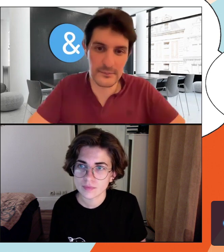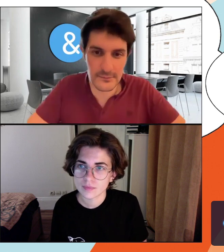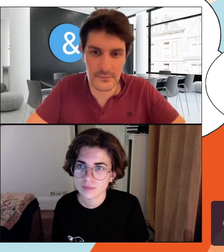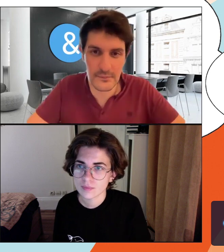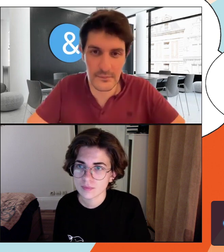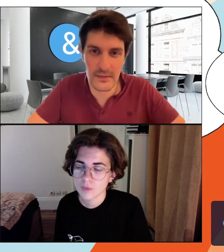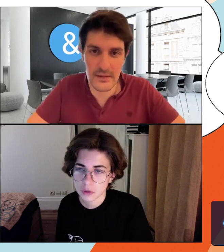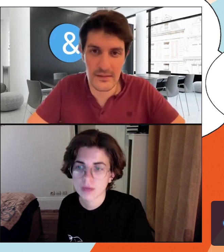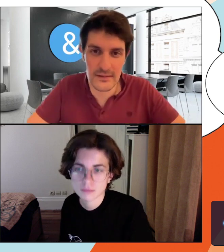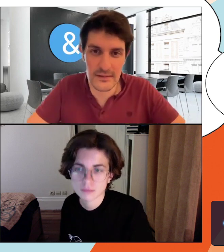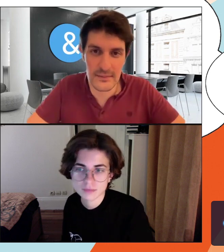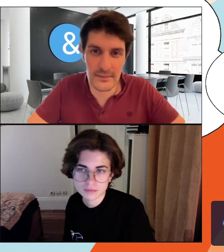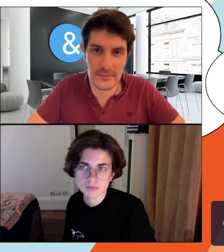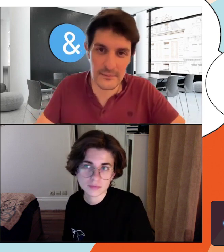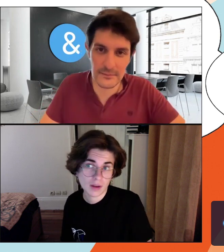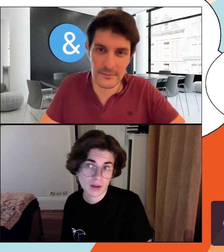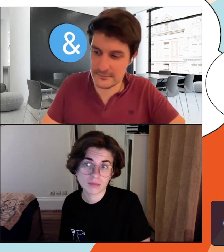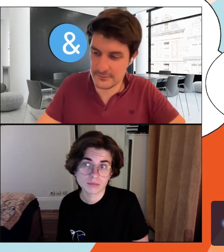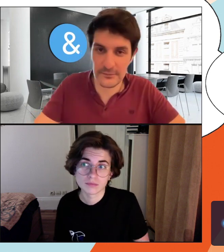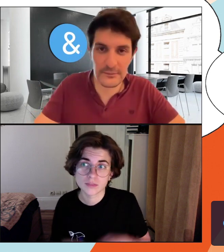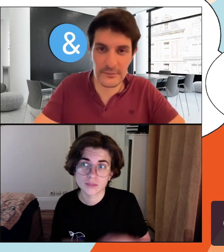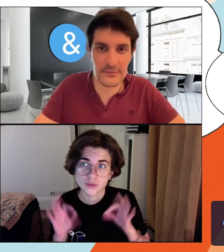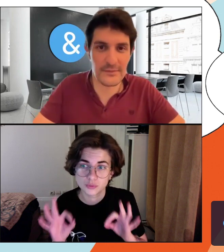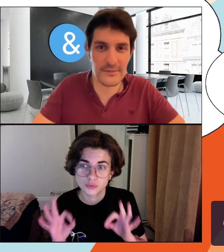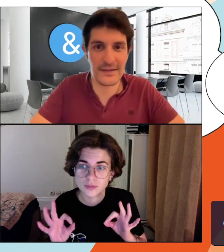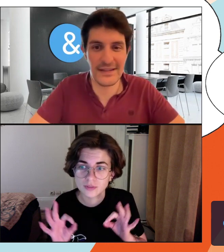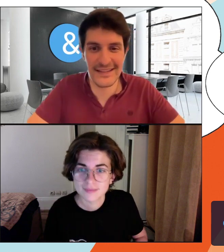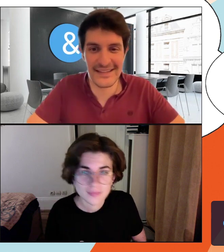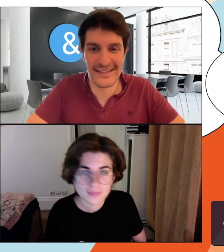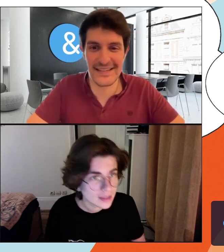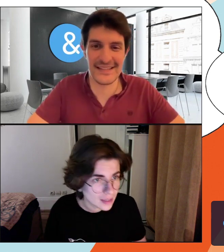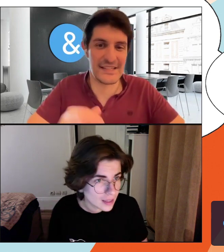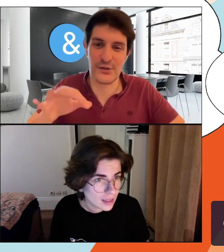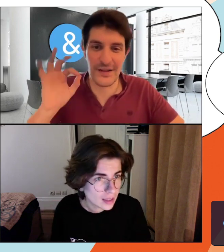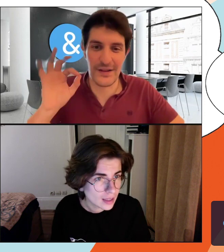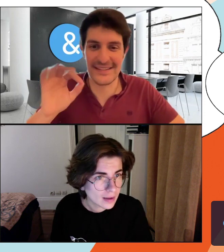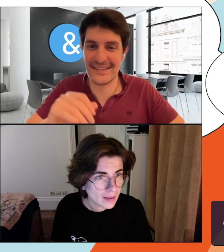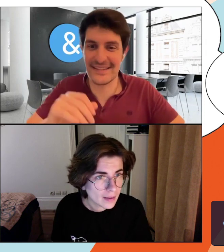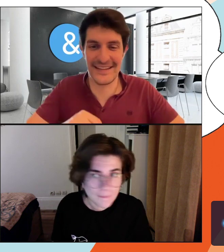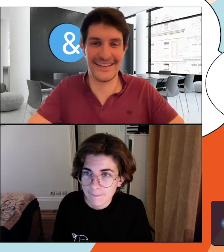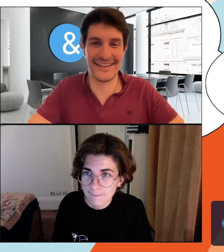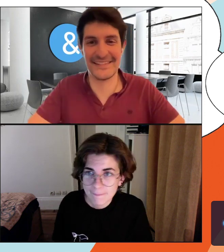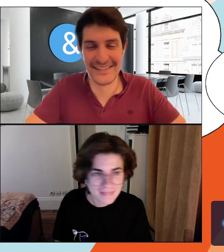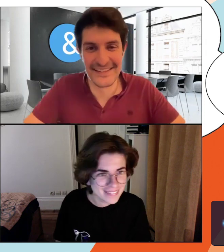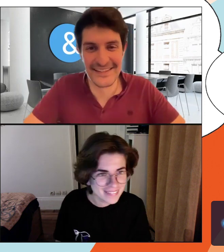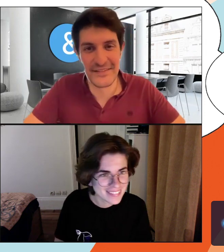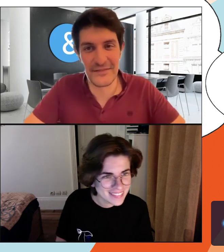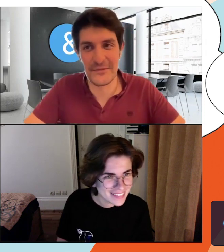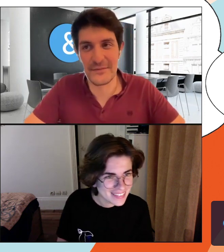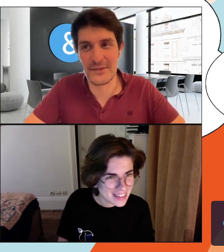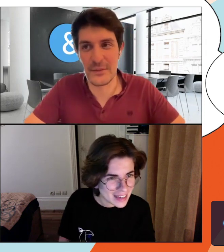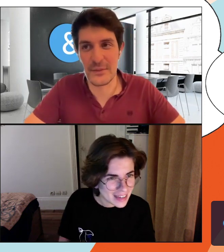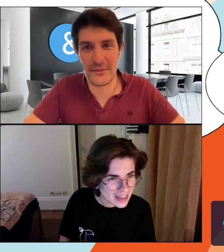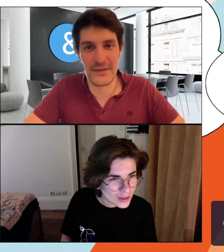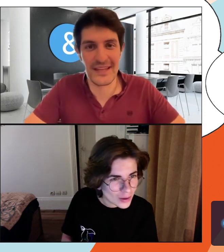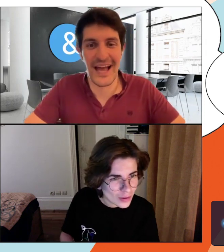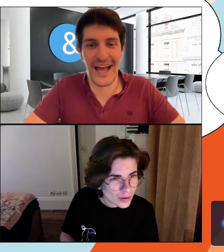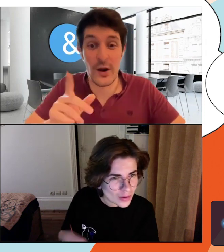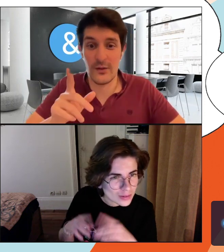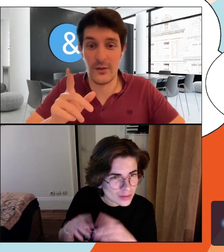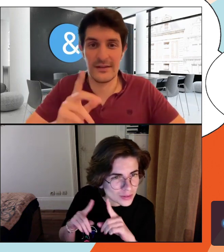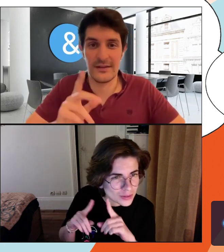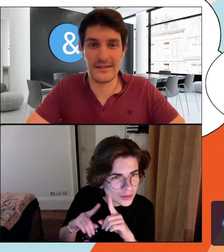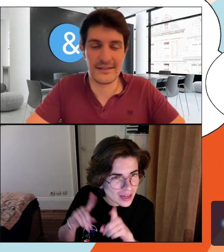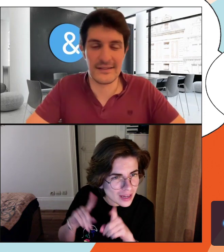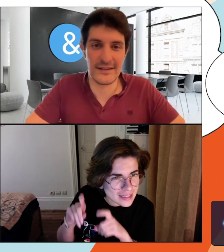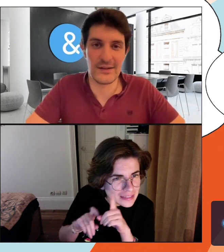Ok. C'est vrai. C'est juste. C'est le choix des... Super. Alors, je regarde